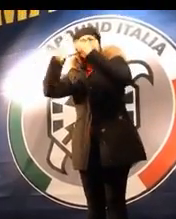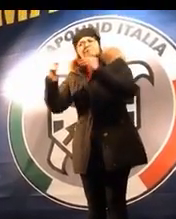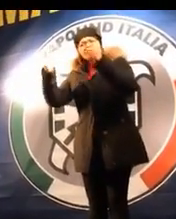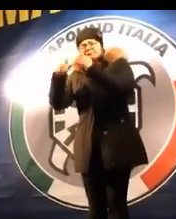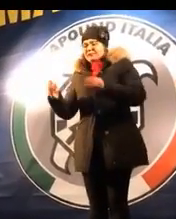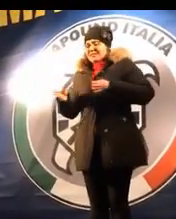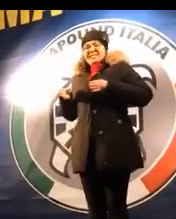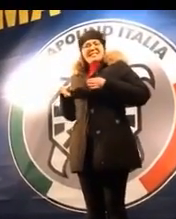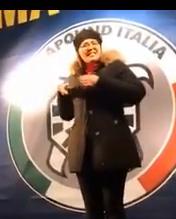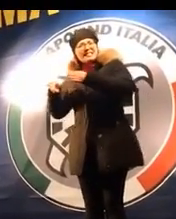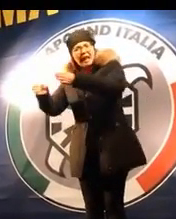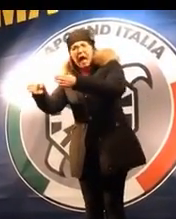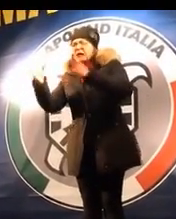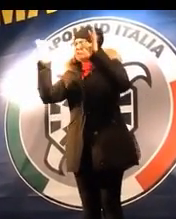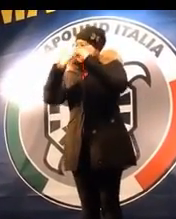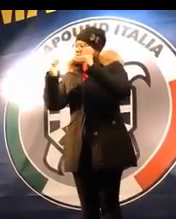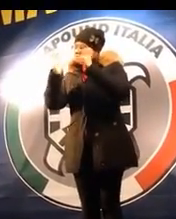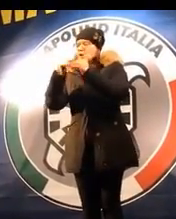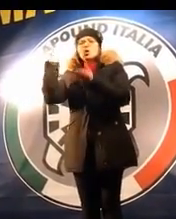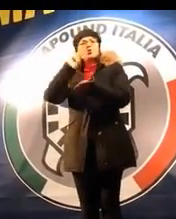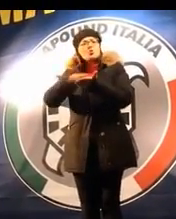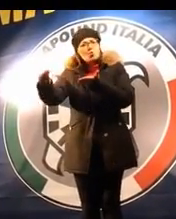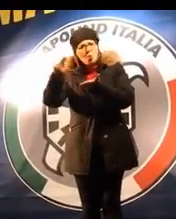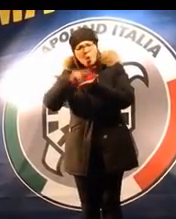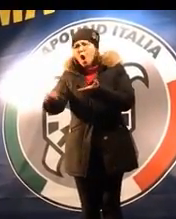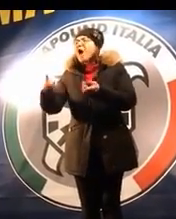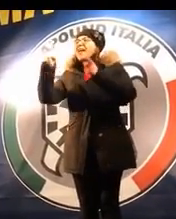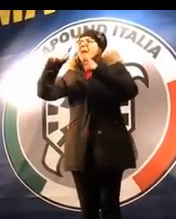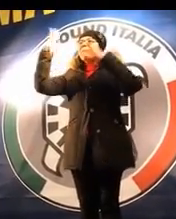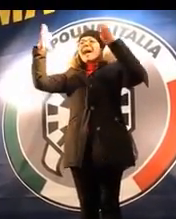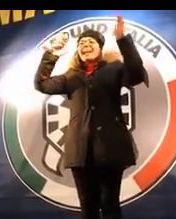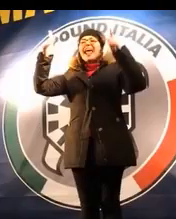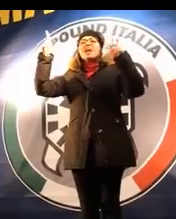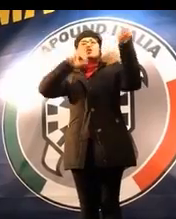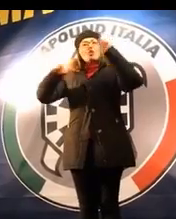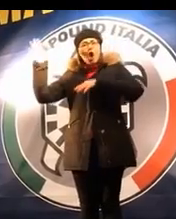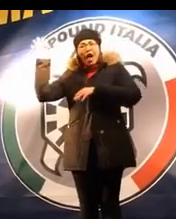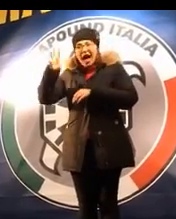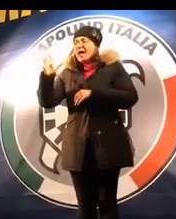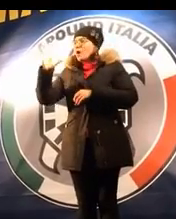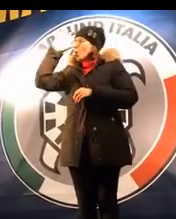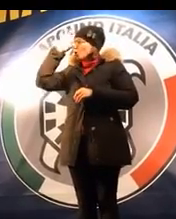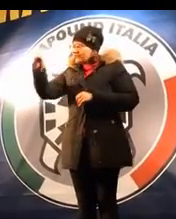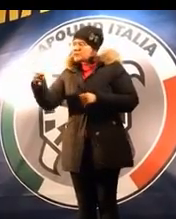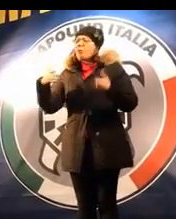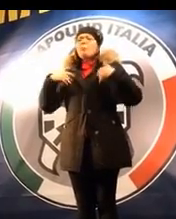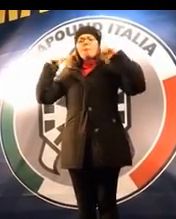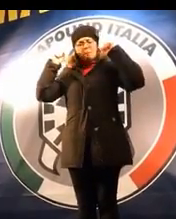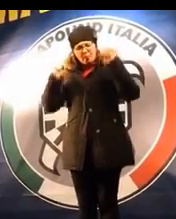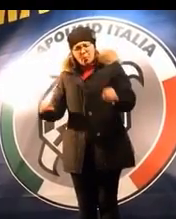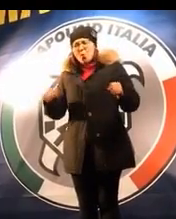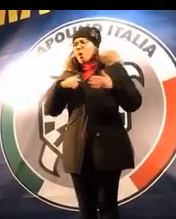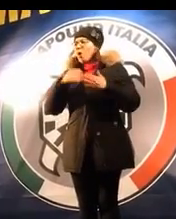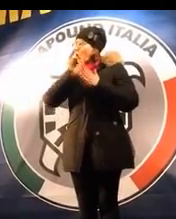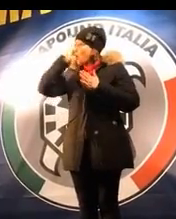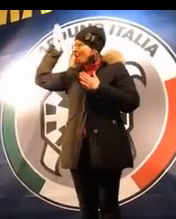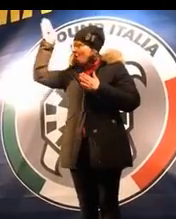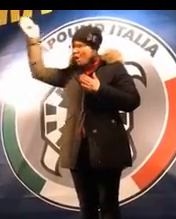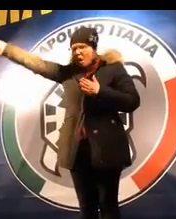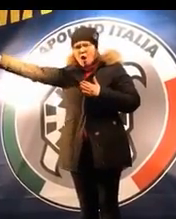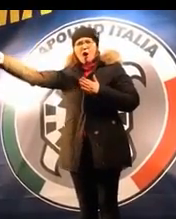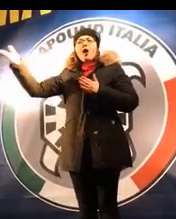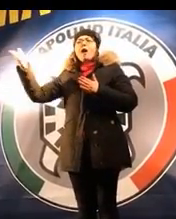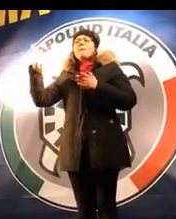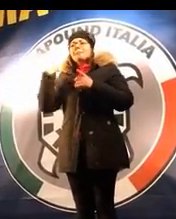strade, servono le scuole, servono i pannelli solari, servono le università, serve tutto. Possiamo andare noi con una nostra nazione